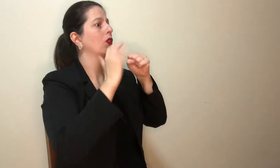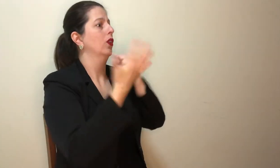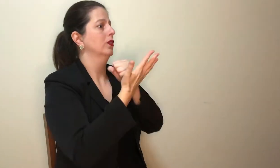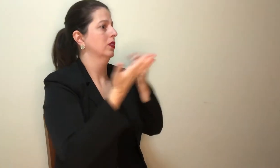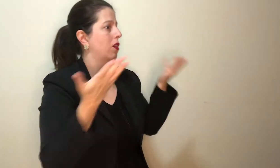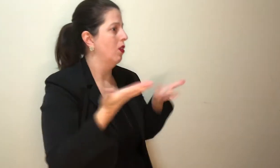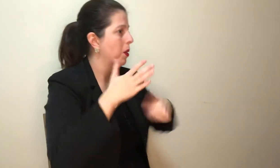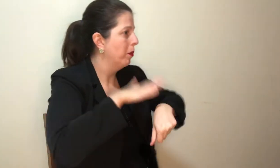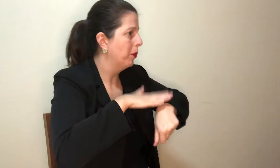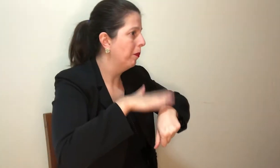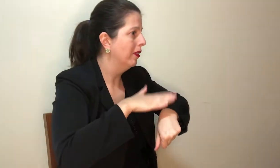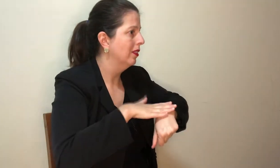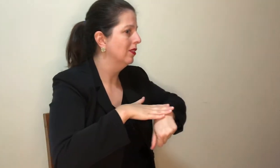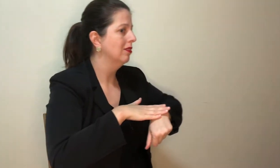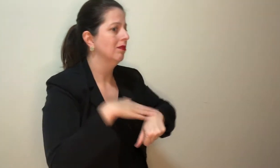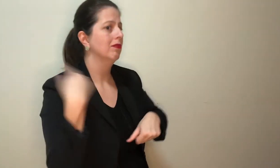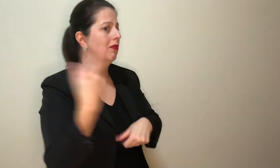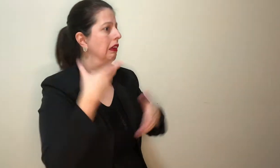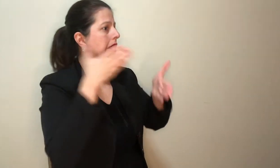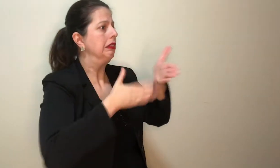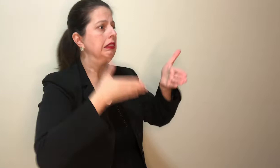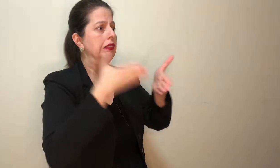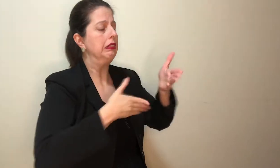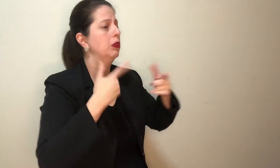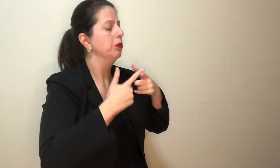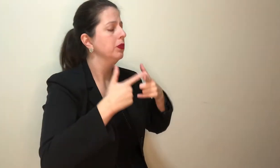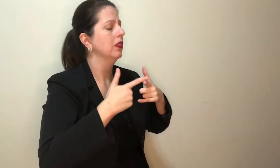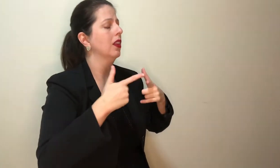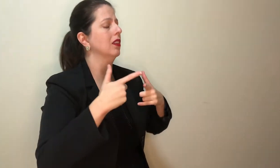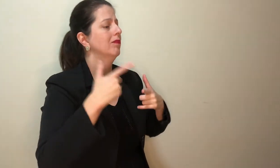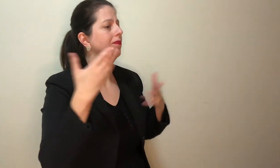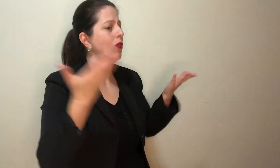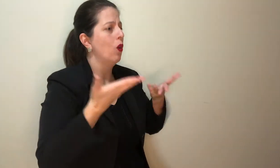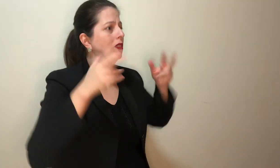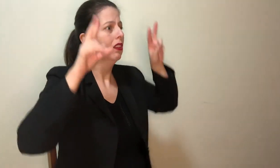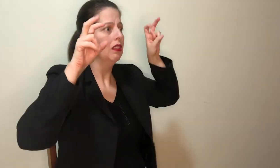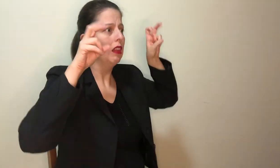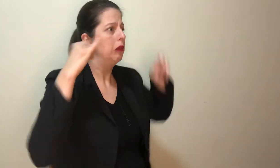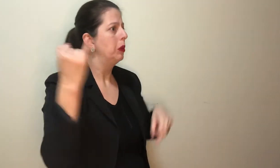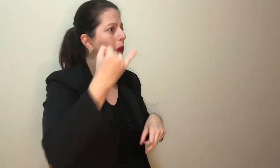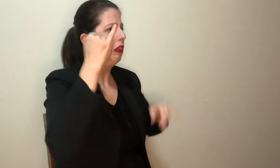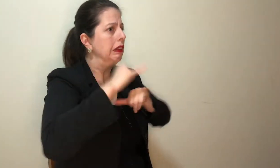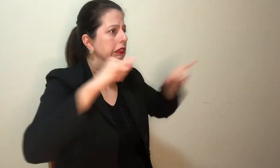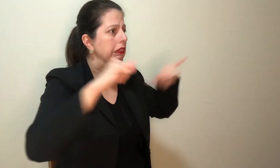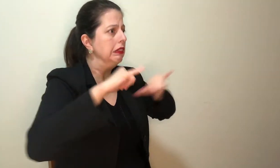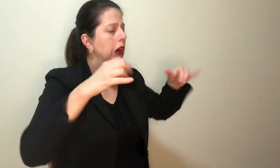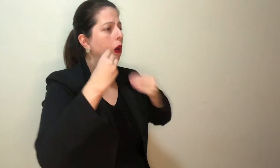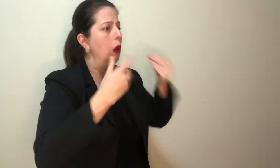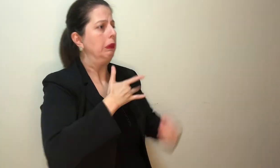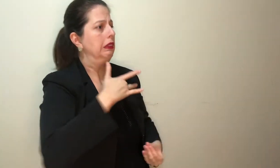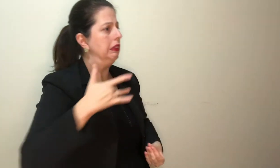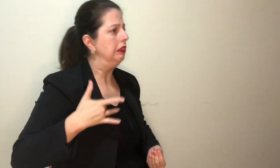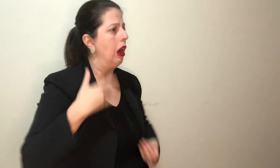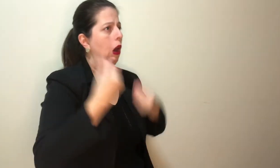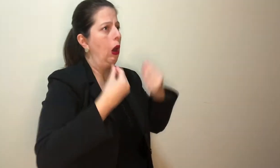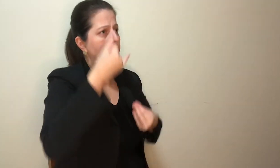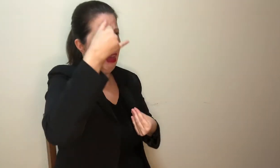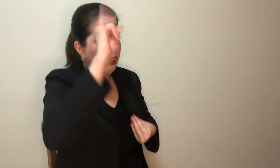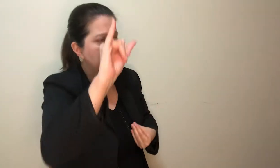tem muitas barreiras. É um tema importante, o tema da saúde, para que a gente se previna, para que a gente não